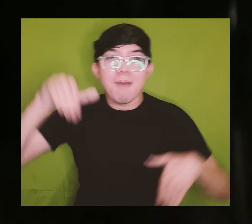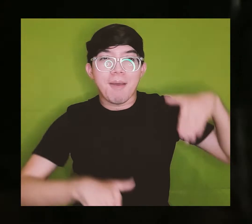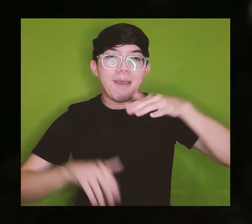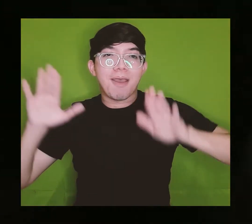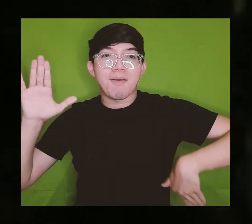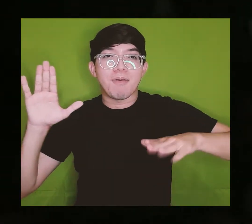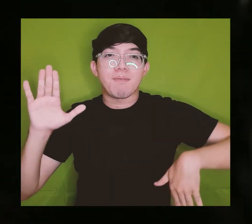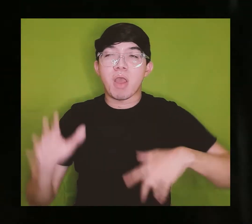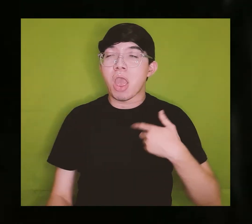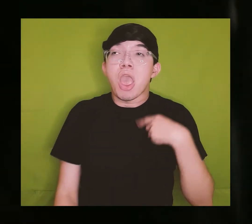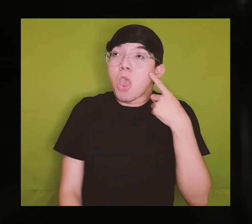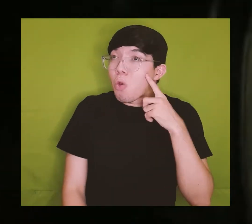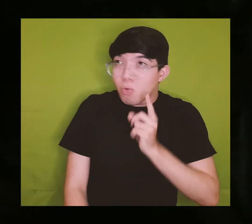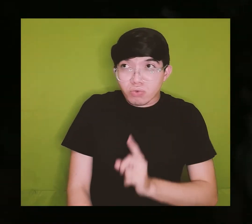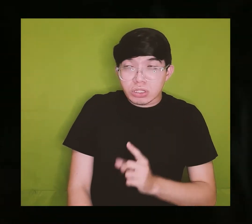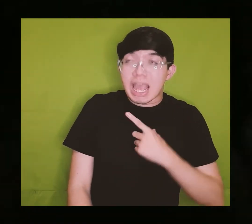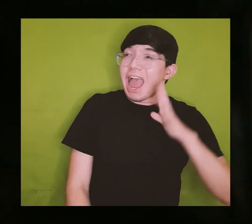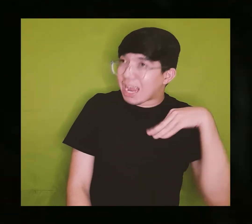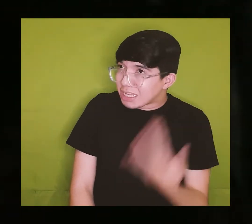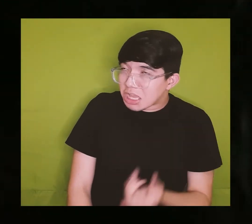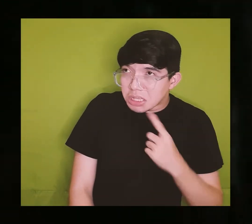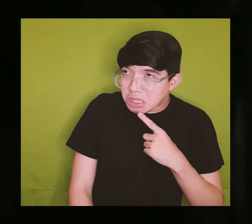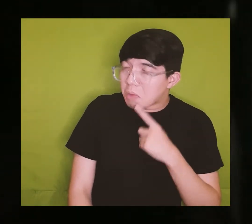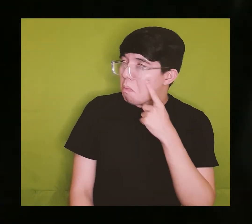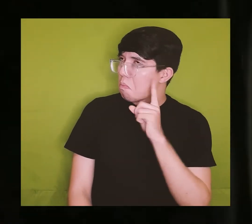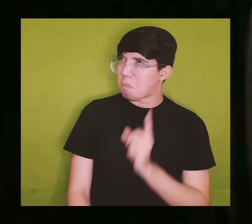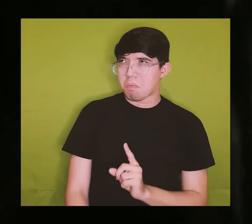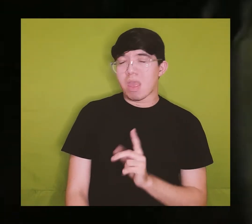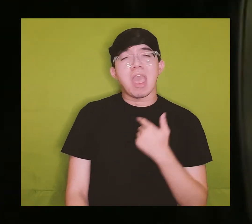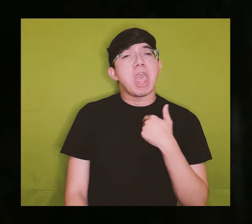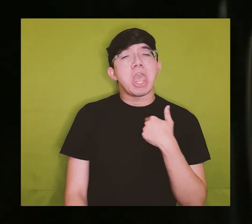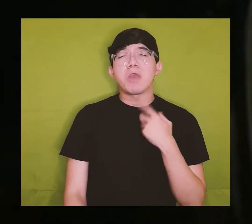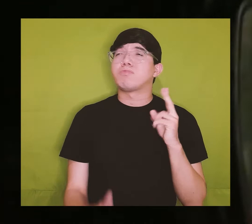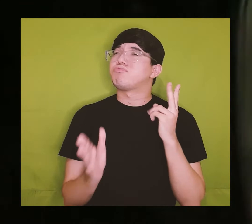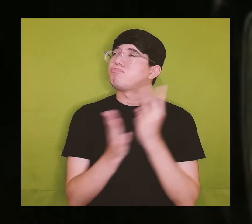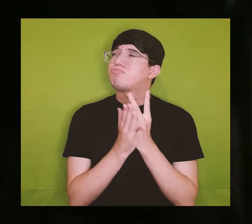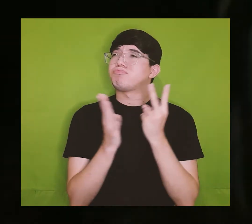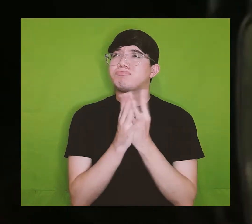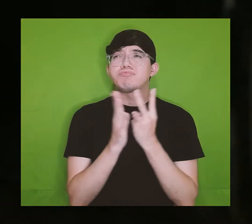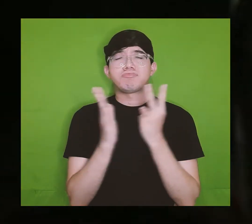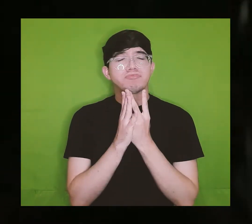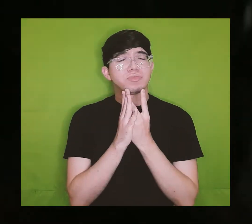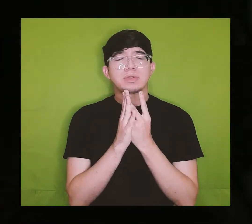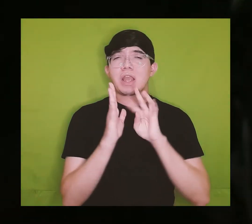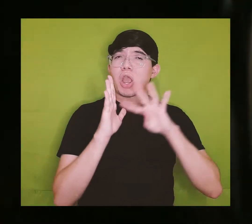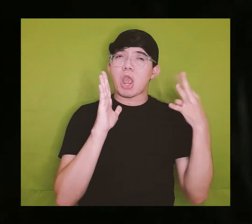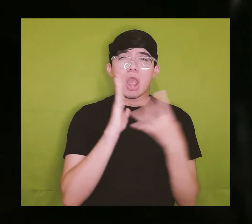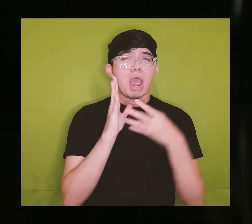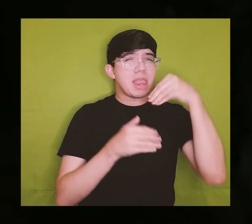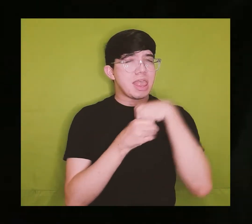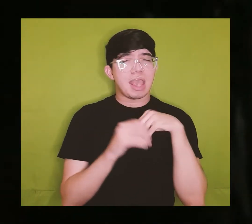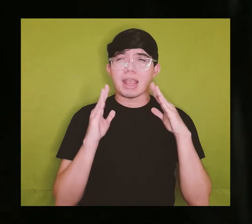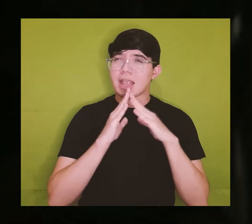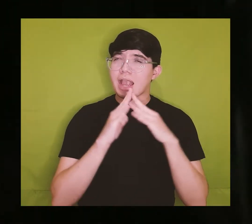acontece, porque, gente, eu estou praticamente fechado na caixa, né, há 2 anos. Não sei como anda a API, não sei como funciona mais. Mas,